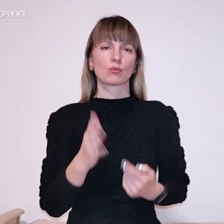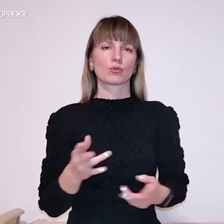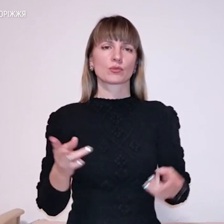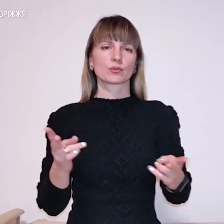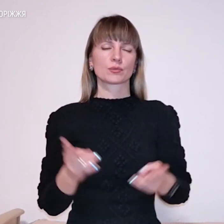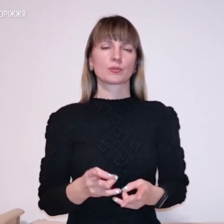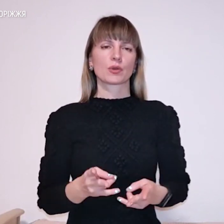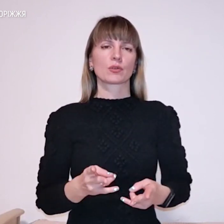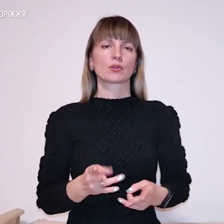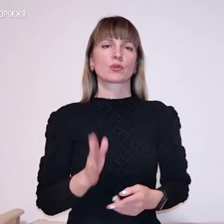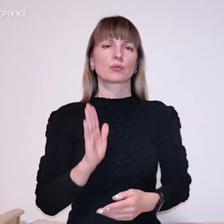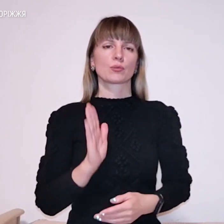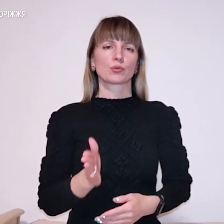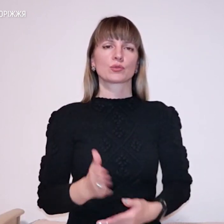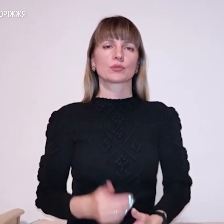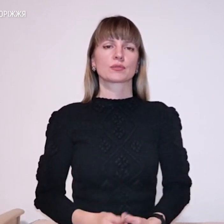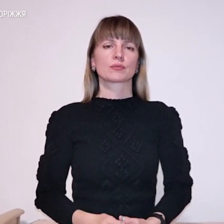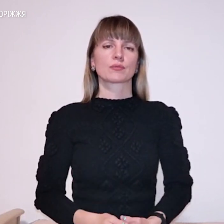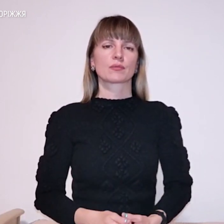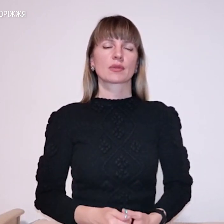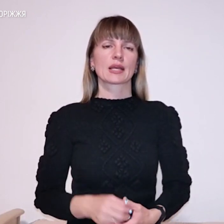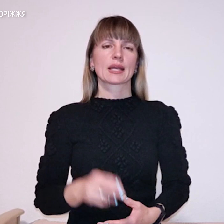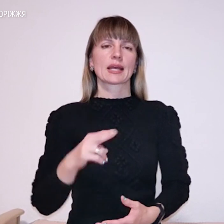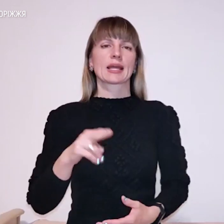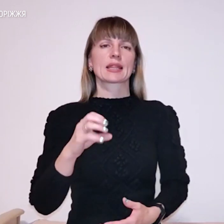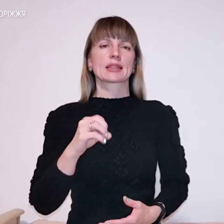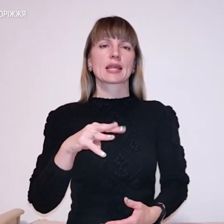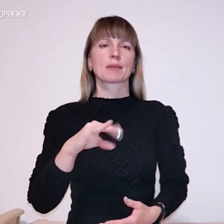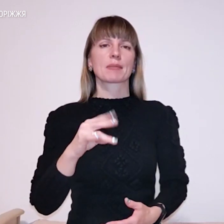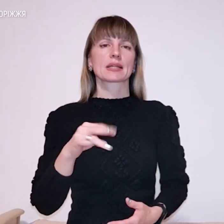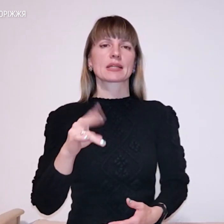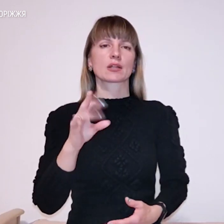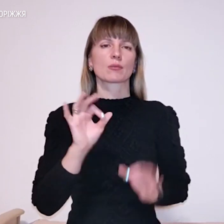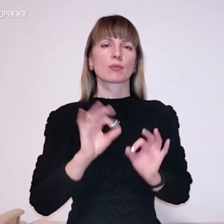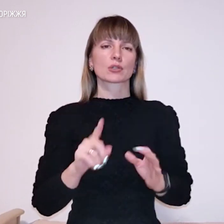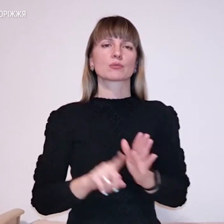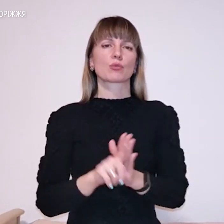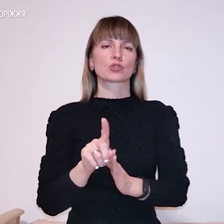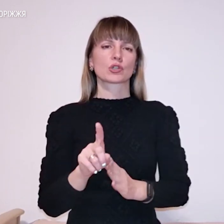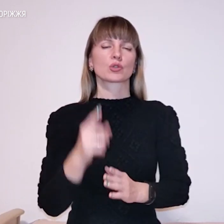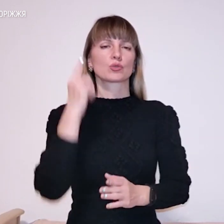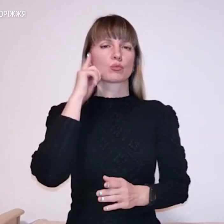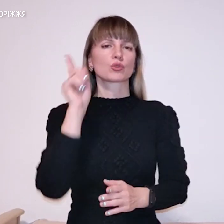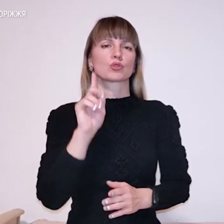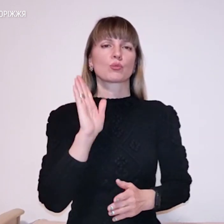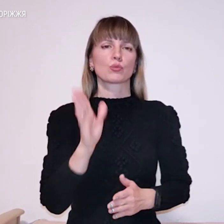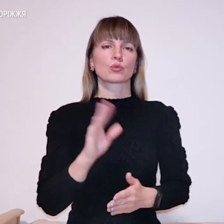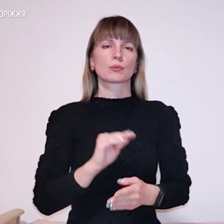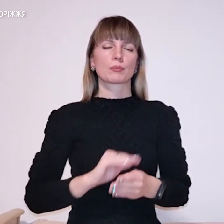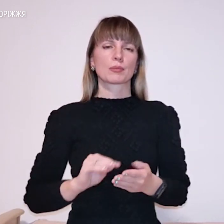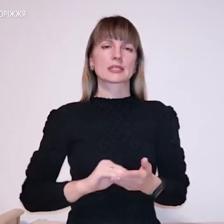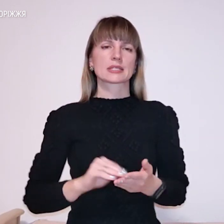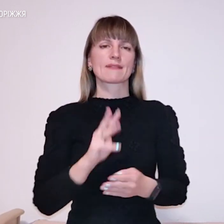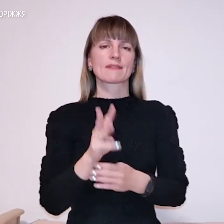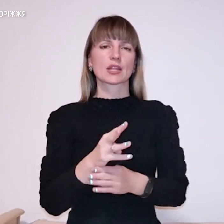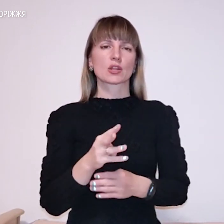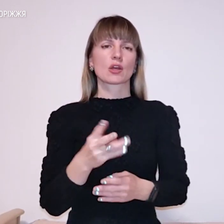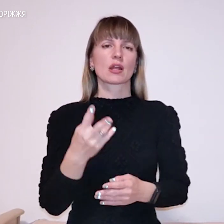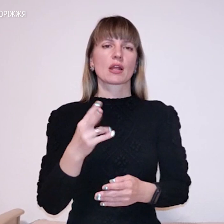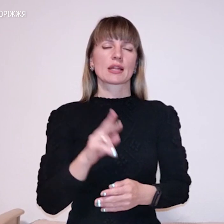пригоді стануть. Світлана Демеденко пояснює, спочатку розраховували, що записуватимуть відеоказки для вихованців театру-студії